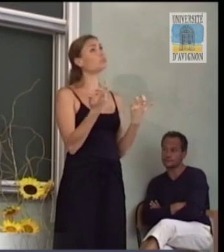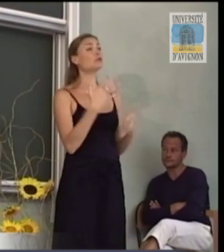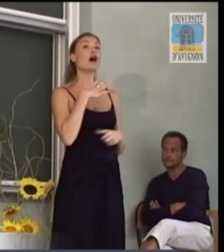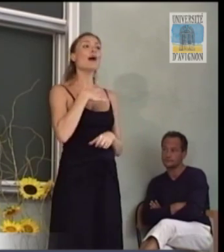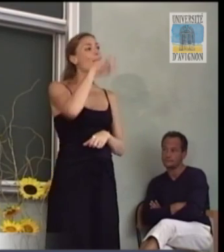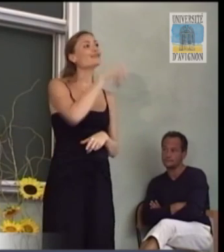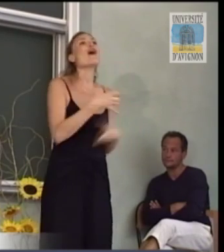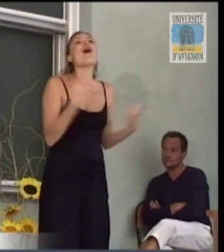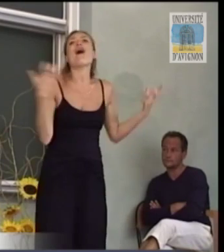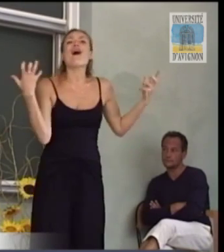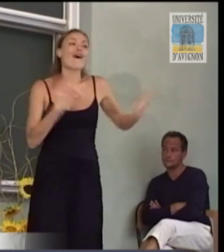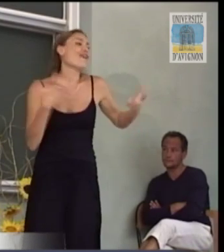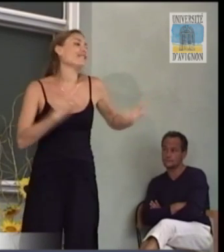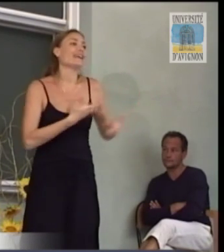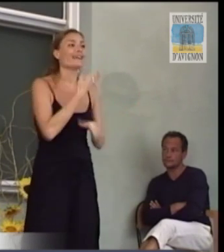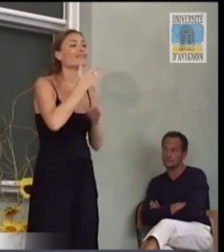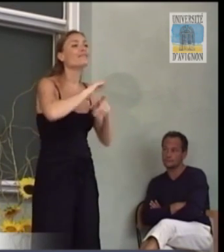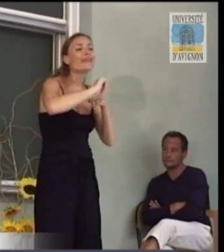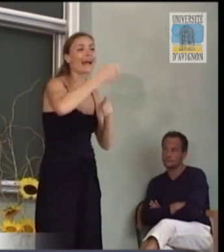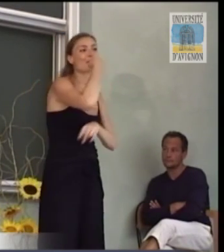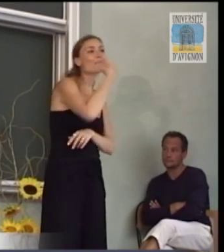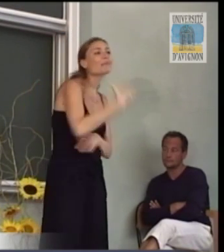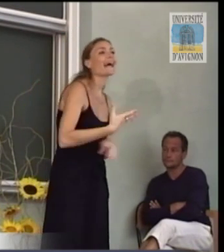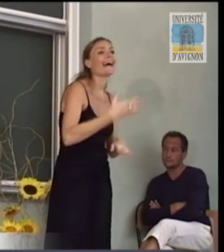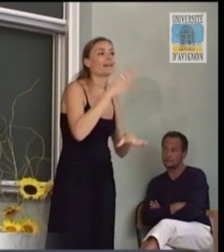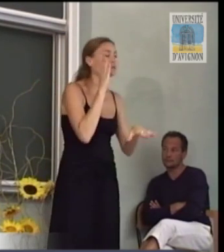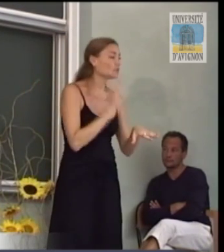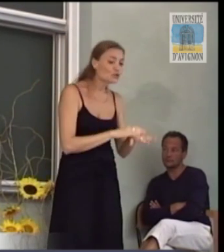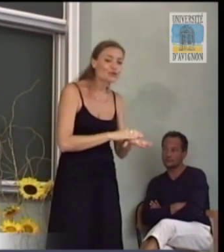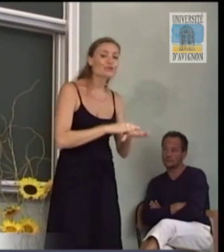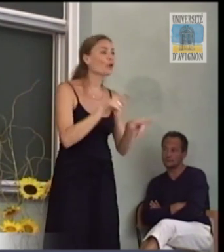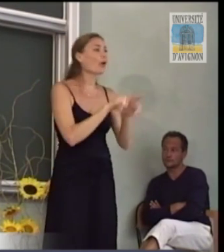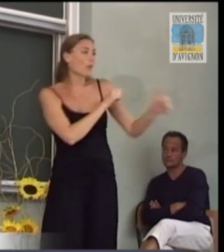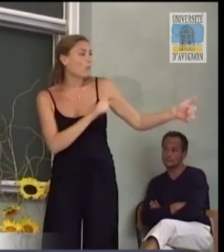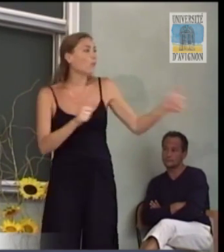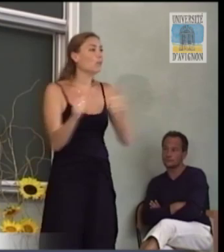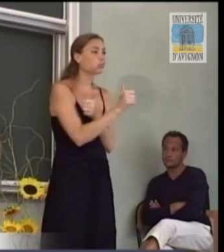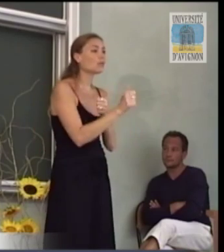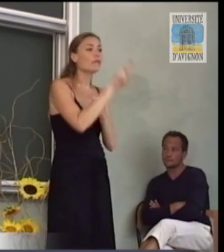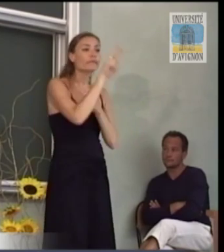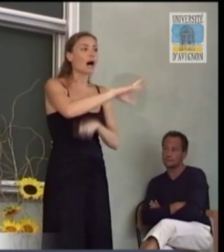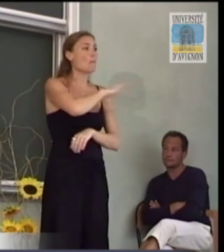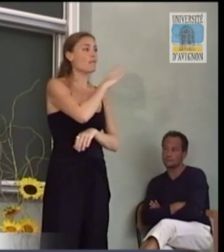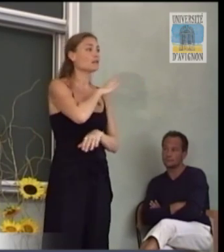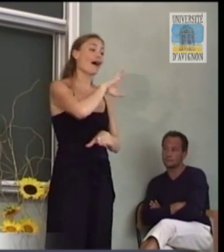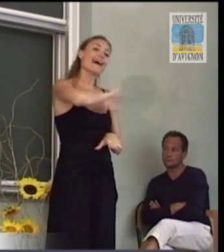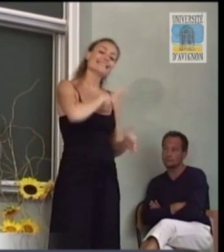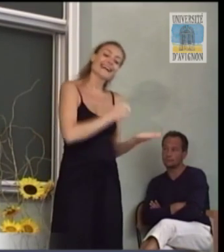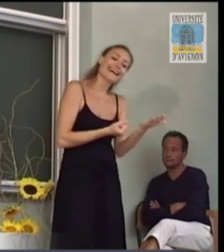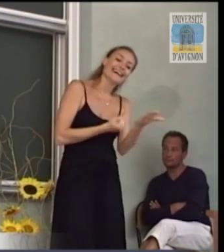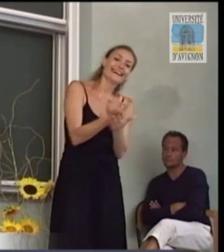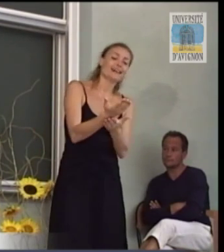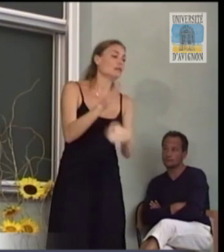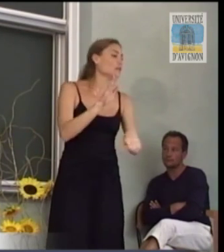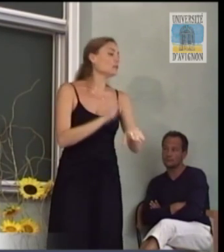avec des bons sentiments, s'empare d'un violon ou d'un cours de théâtre et transmet quelque chose à une personne en